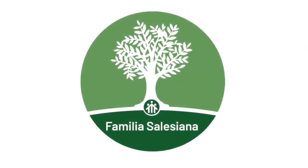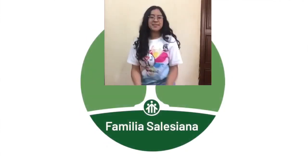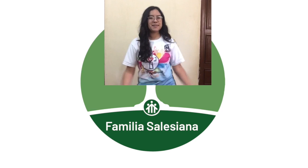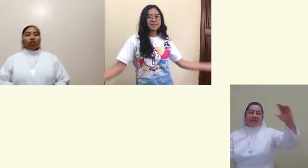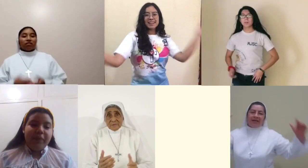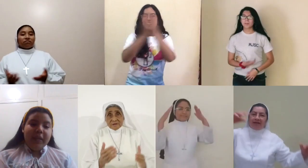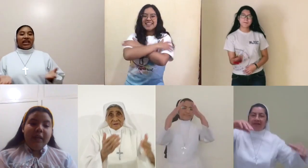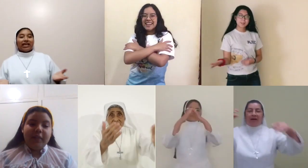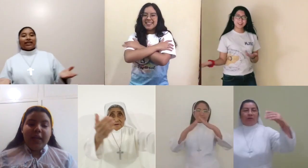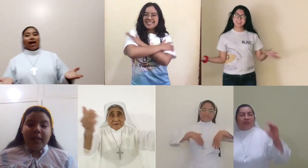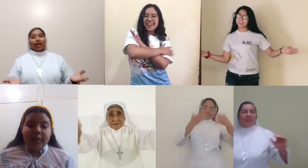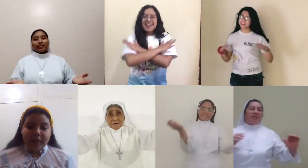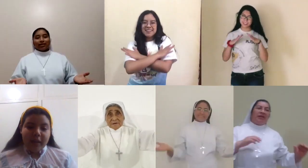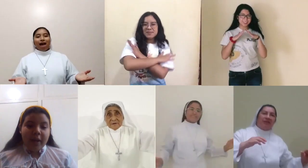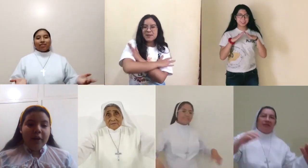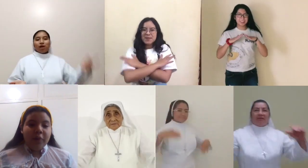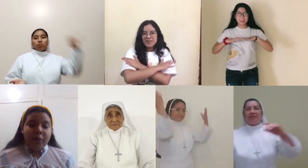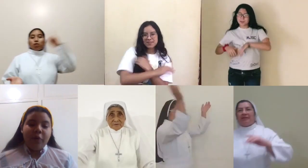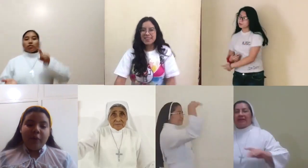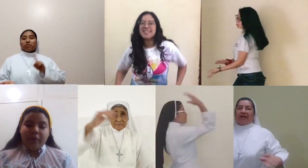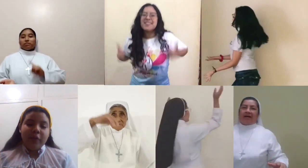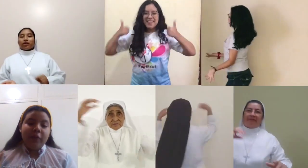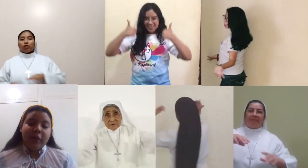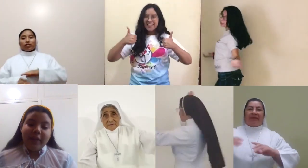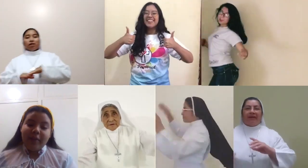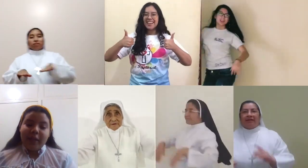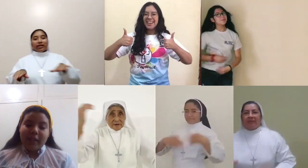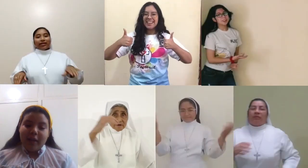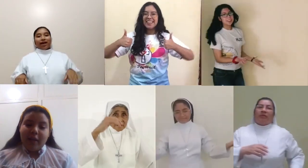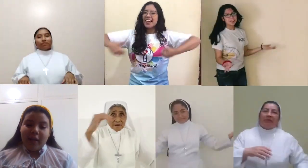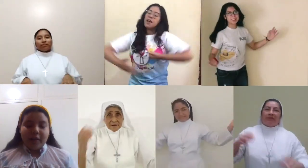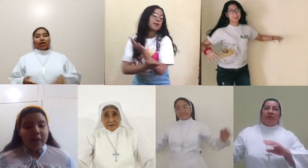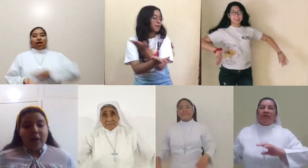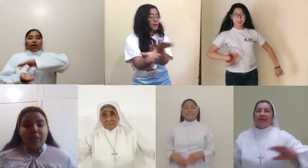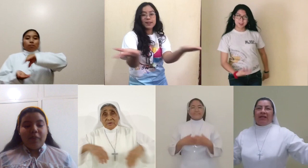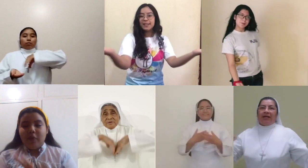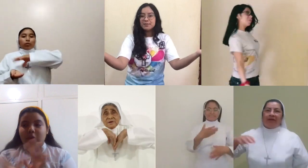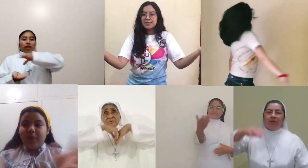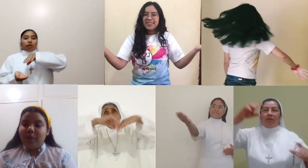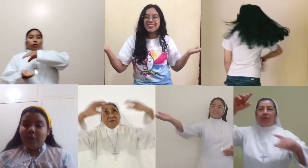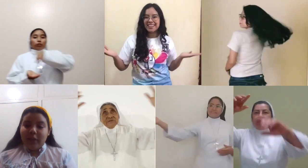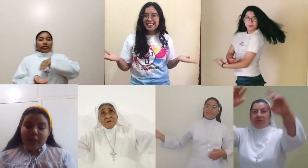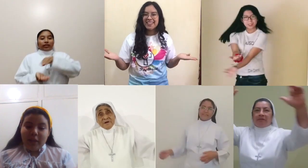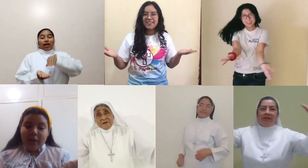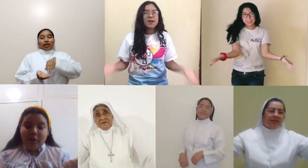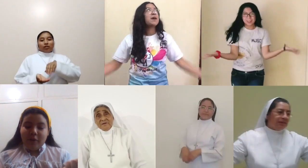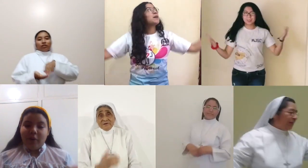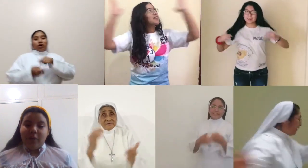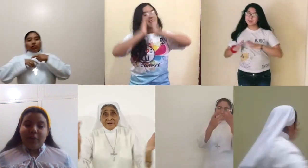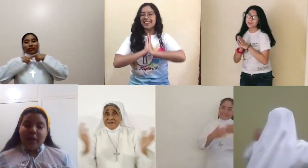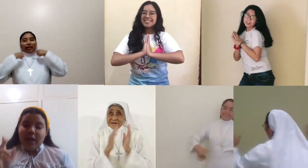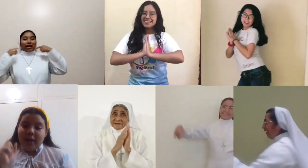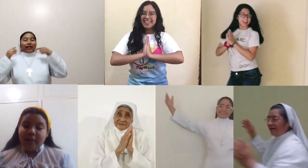La familia salesiana, un movimiento de verdad Propone al mundo entero